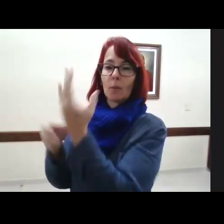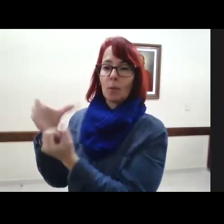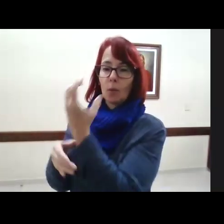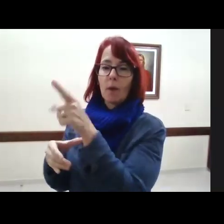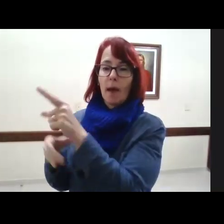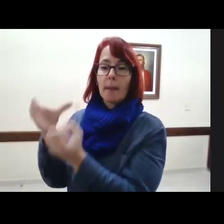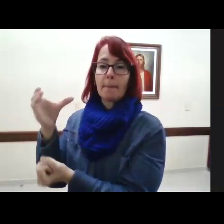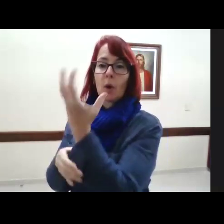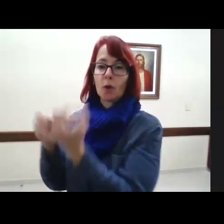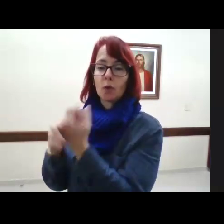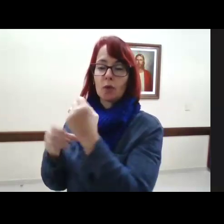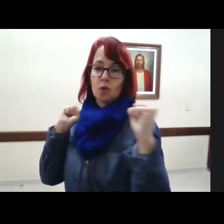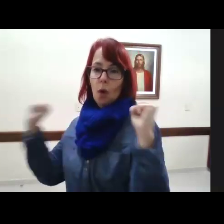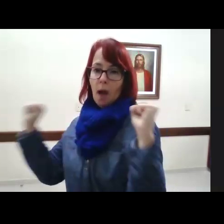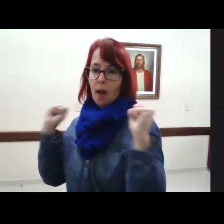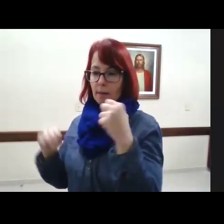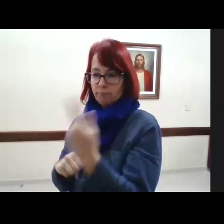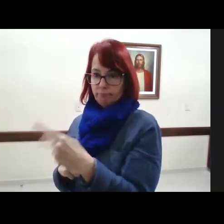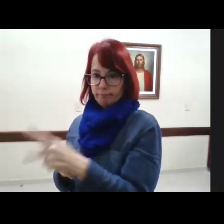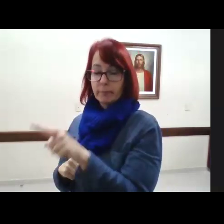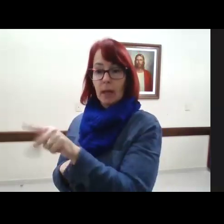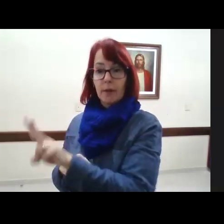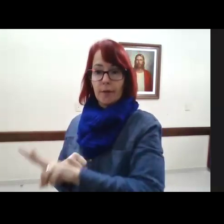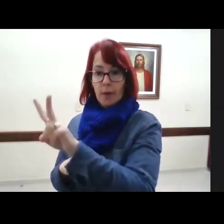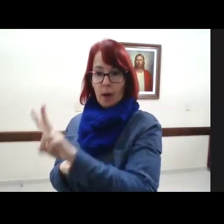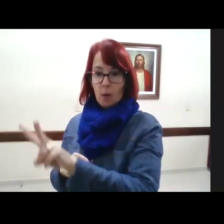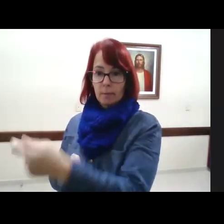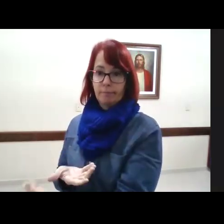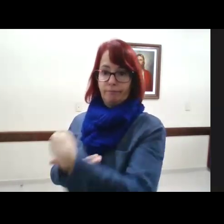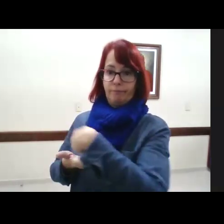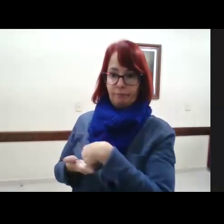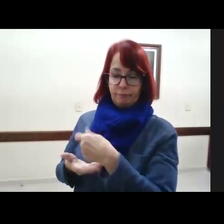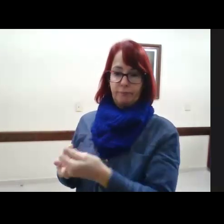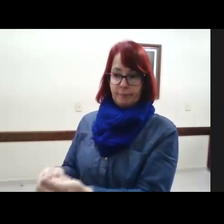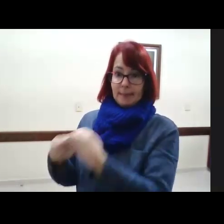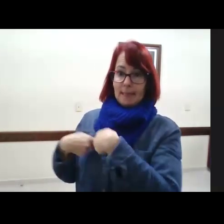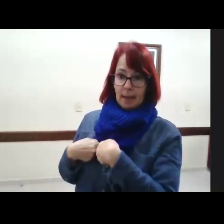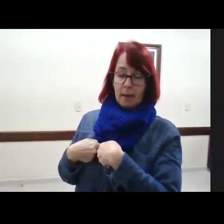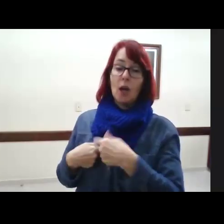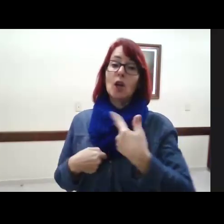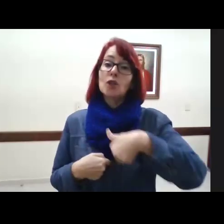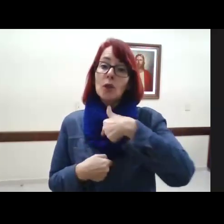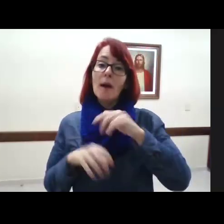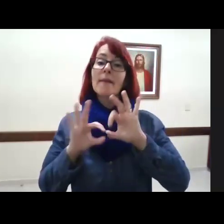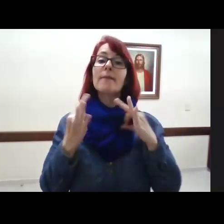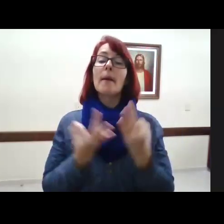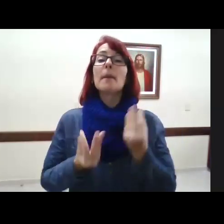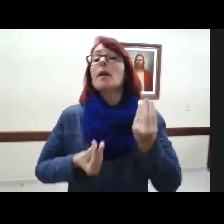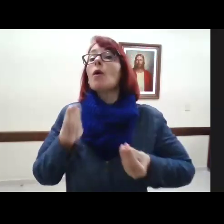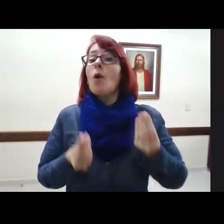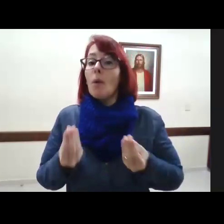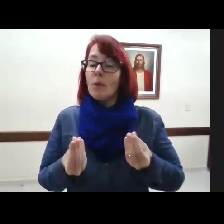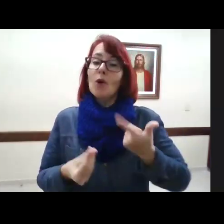toalhas, e foi negociado um valor. E a forma que nós temos individualmente ou como família de ajudar é fazendo